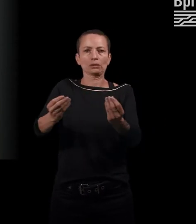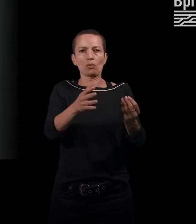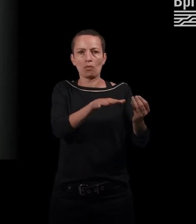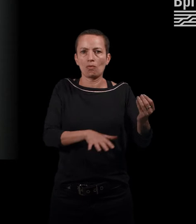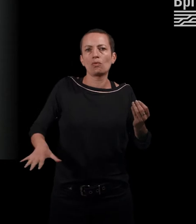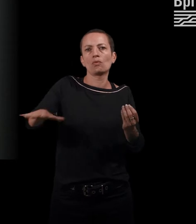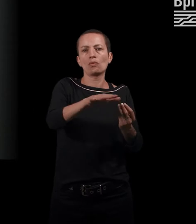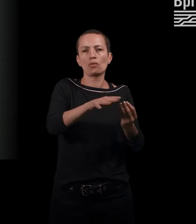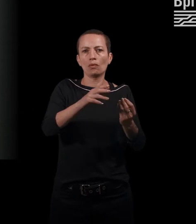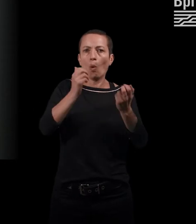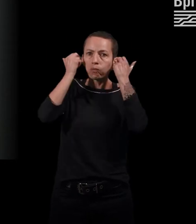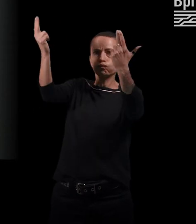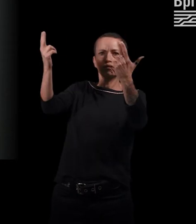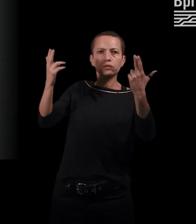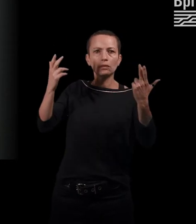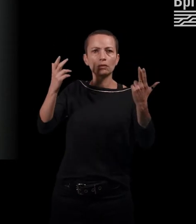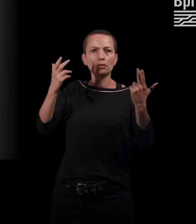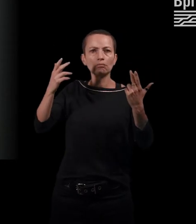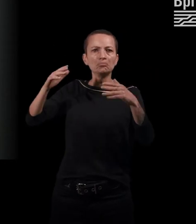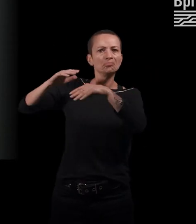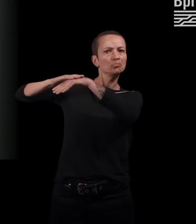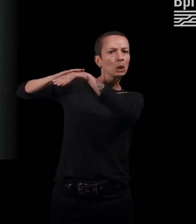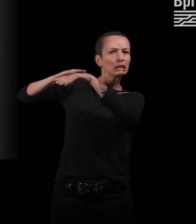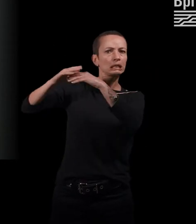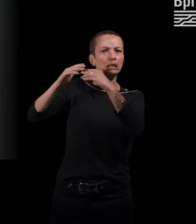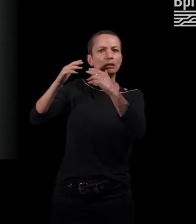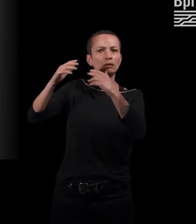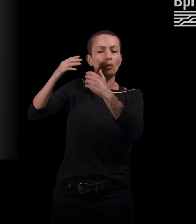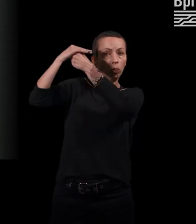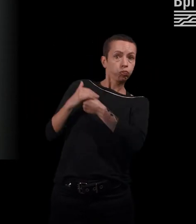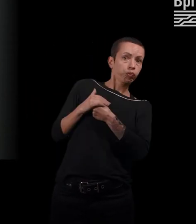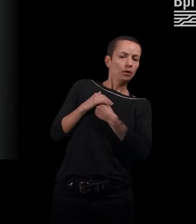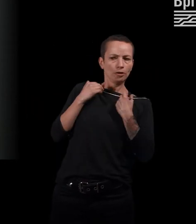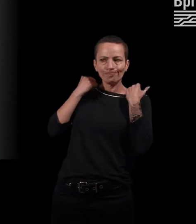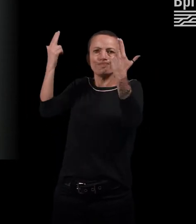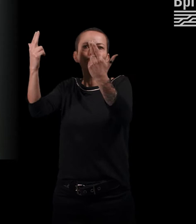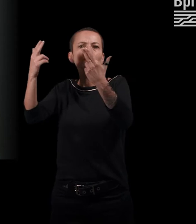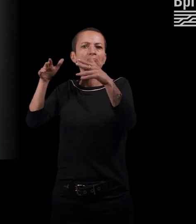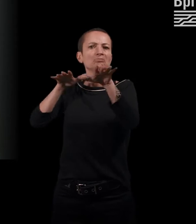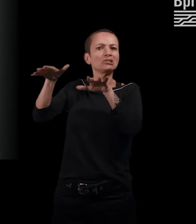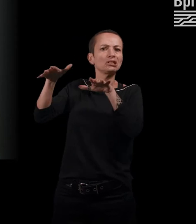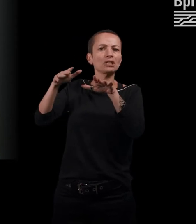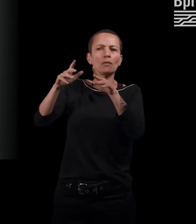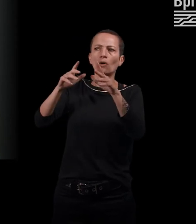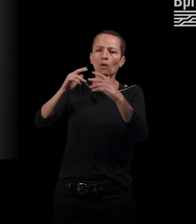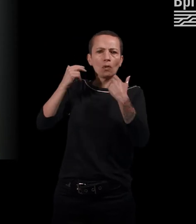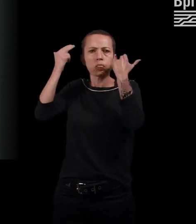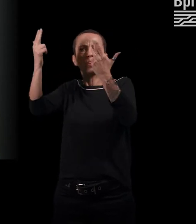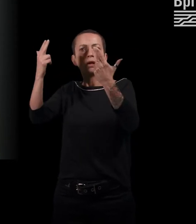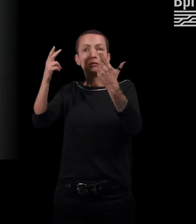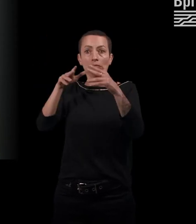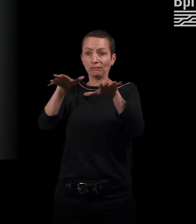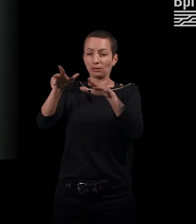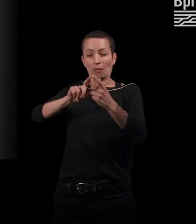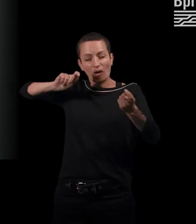se rebelle contre une classe politique qui l'oppresse, contre un système et qui le change, qui le